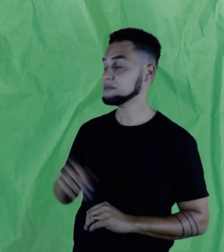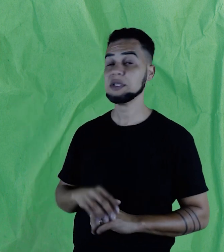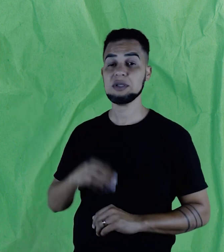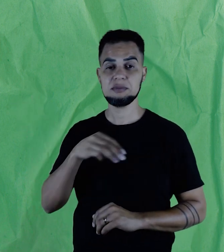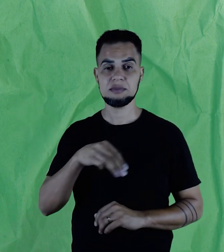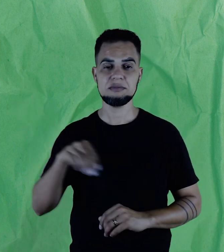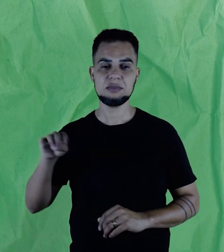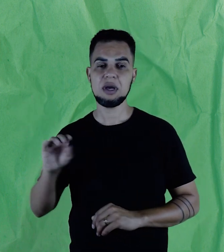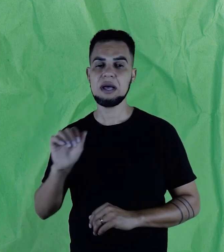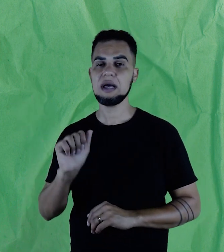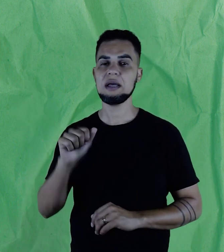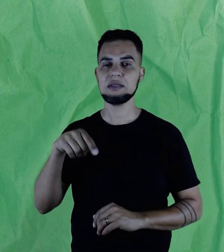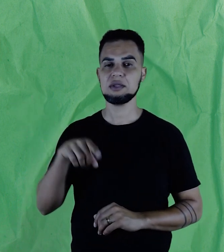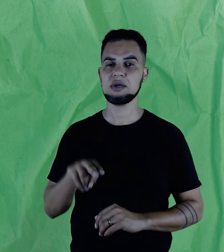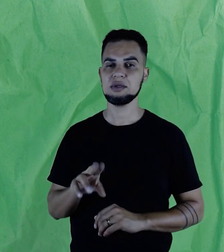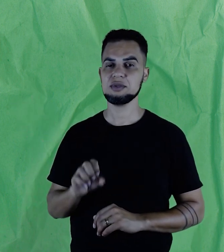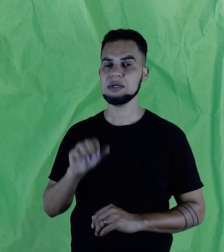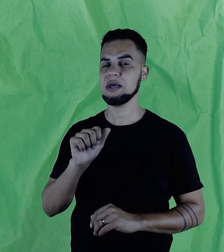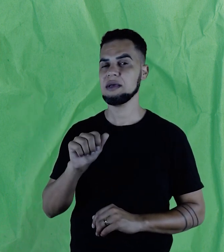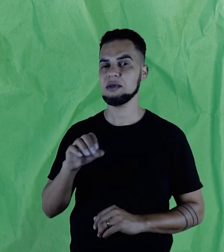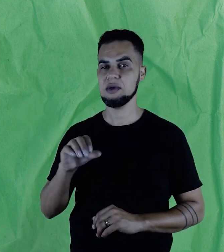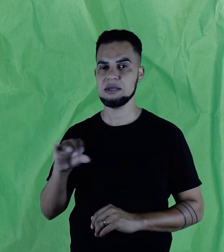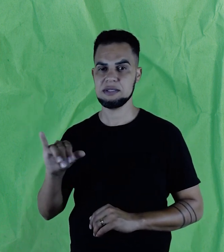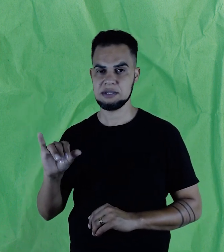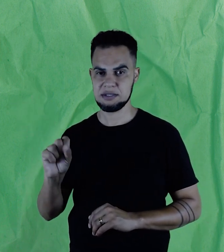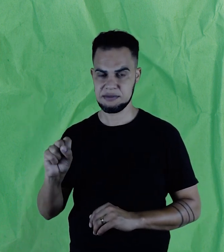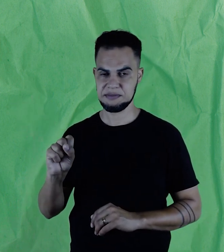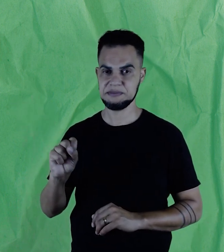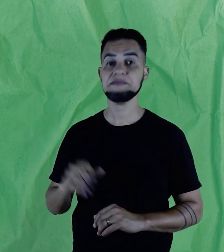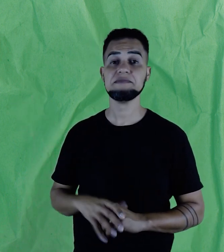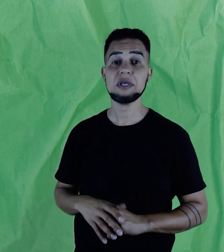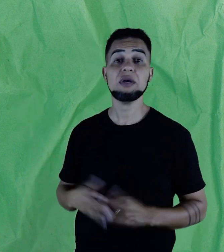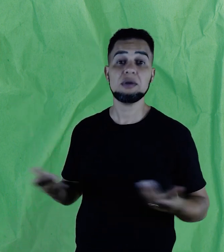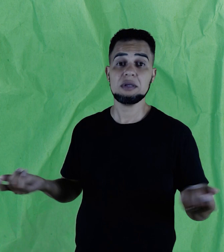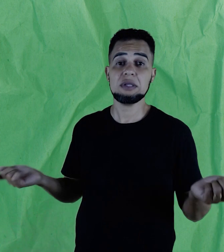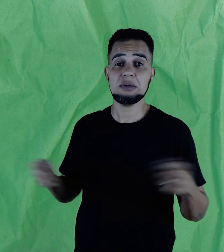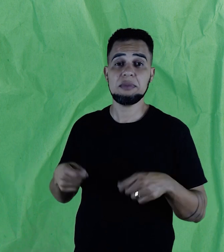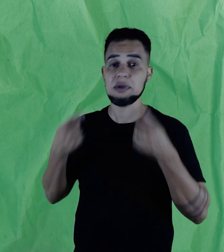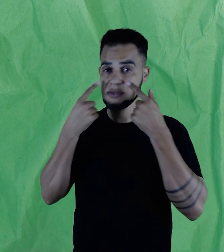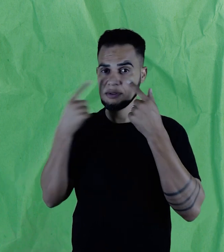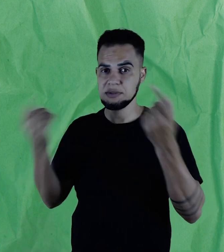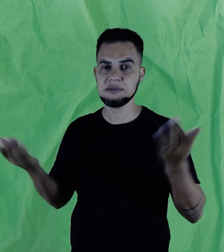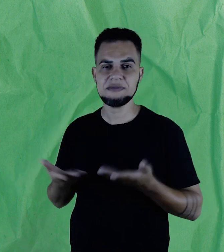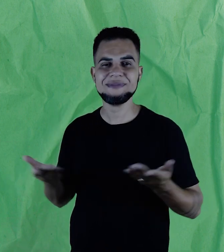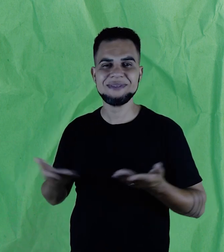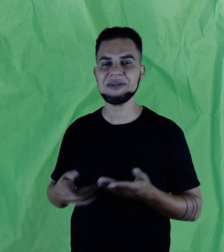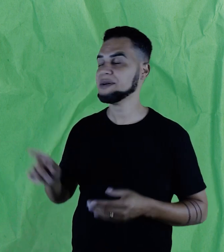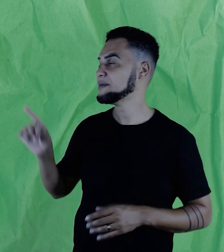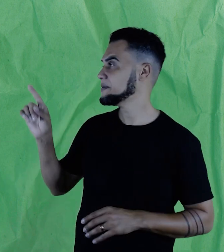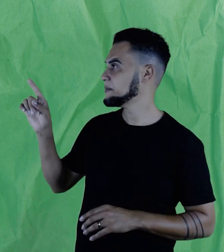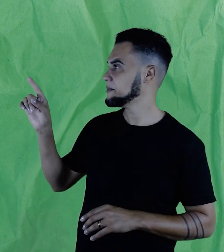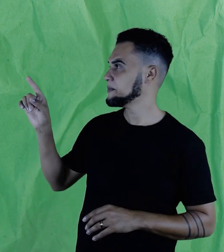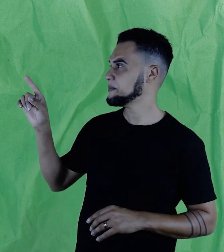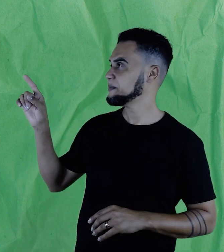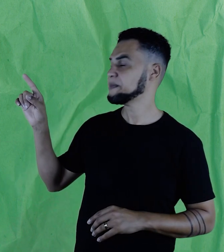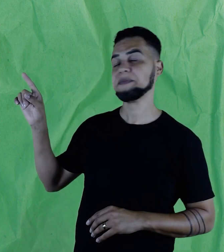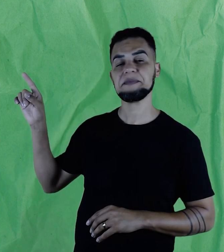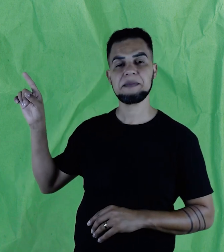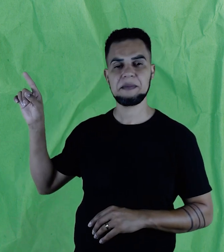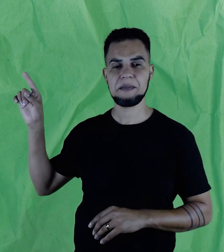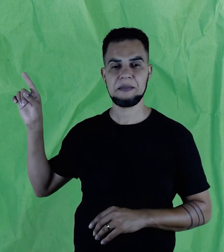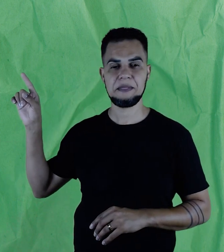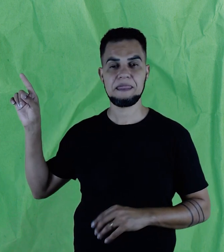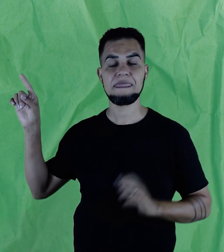Android e o MyBooks para iOS. O que eu posso estar vindo aqui agora é aqui no Firestore